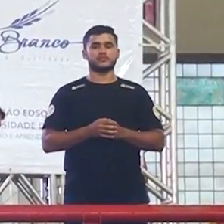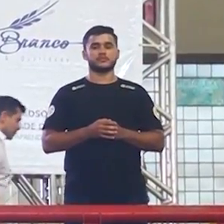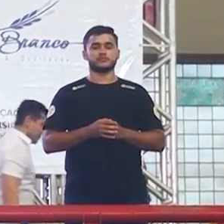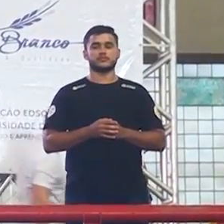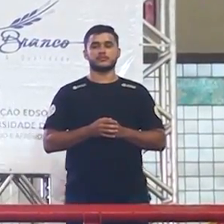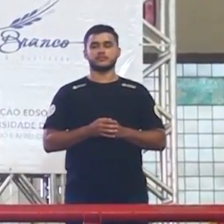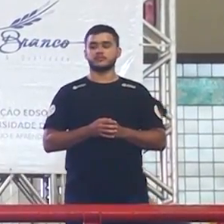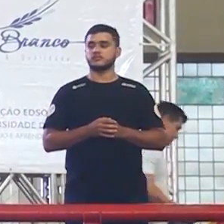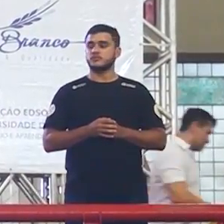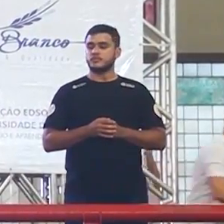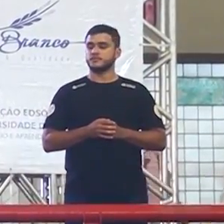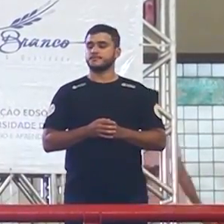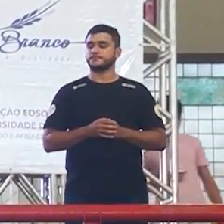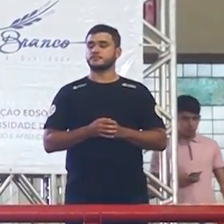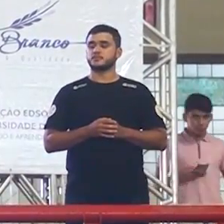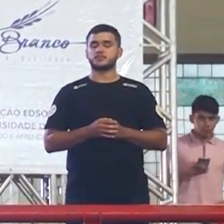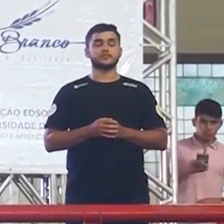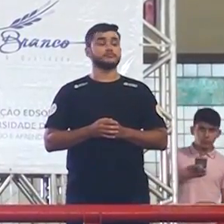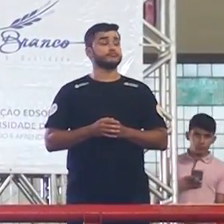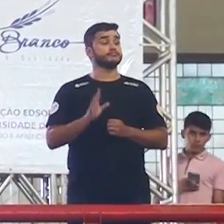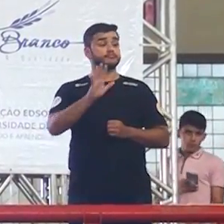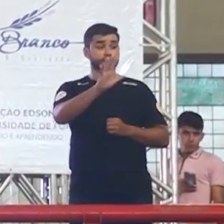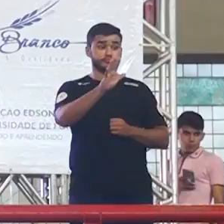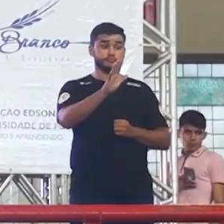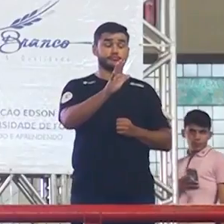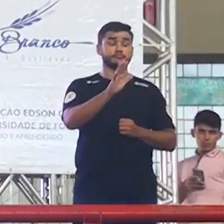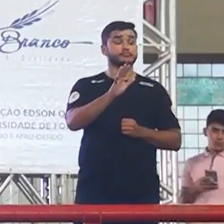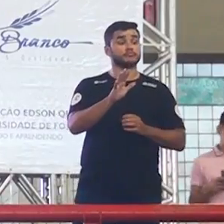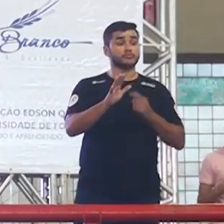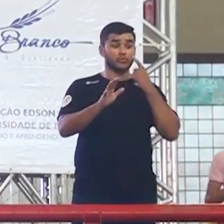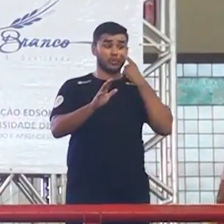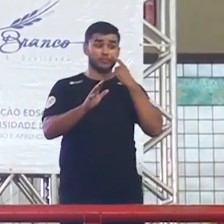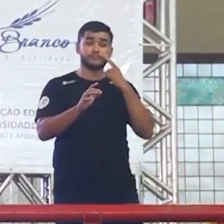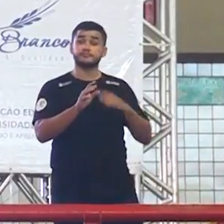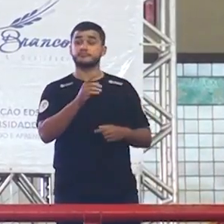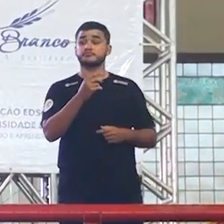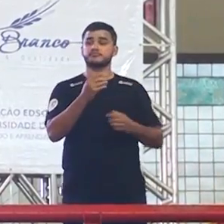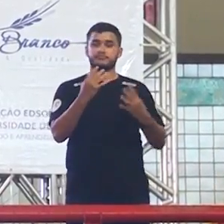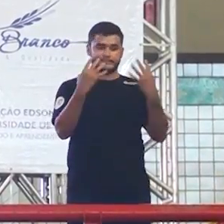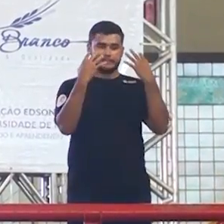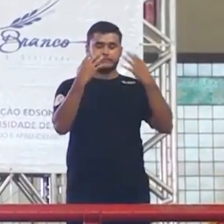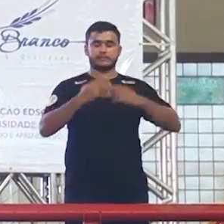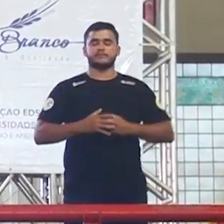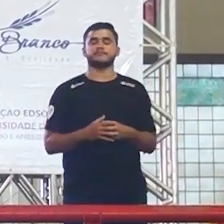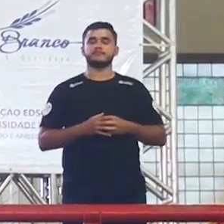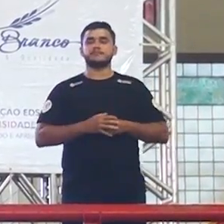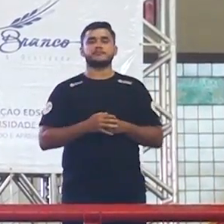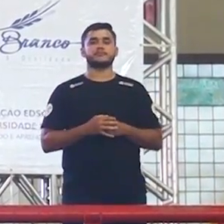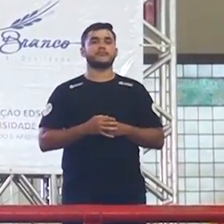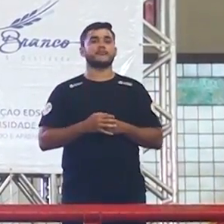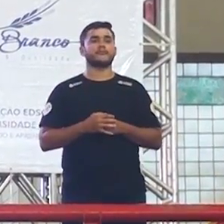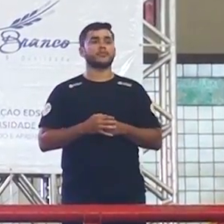Vamos lá, vamos lá. Aí atenção, vamos lá, juntos e concentrados.